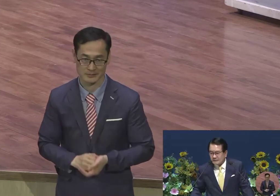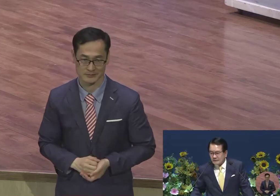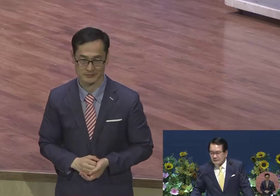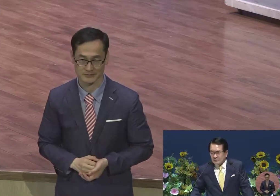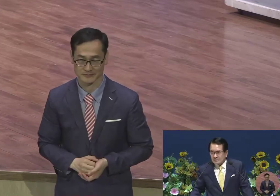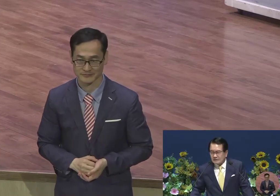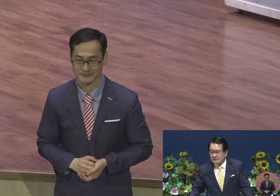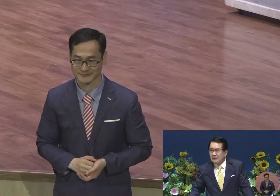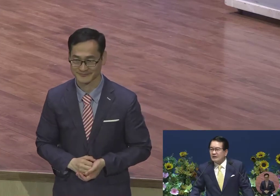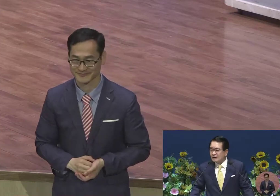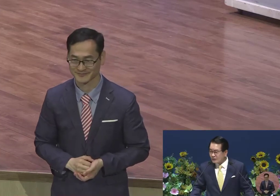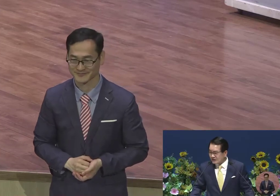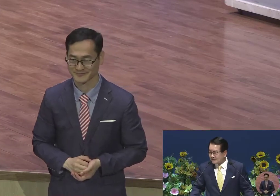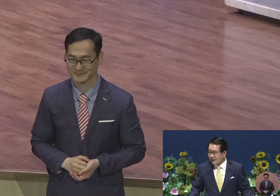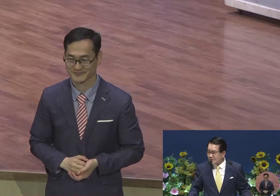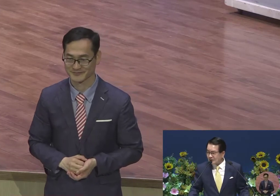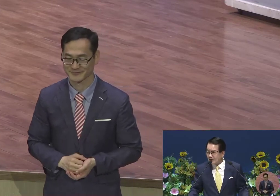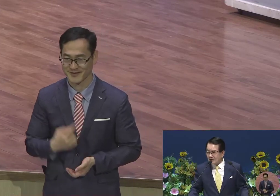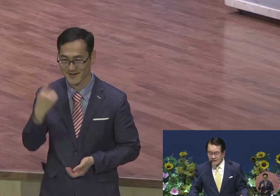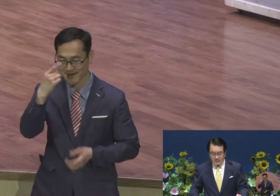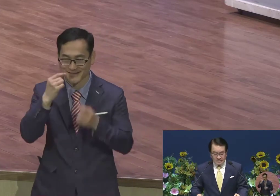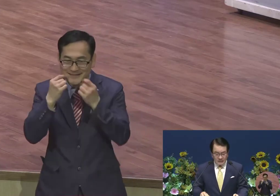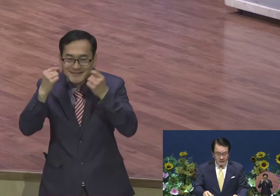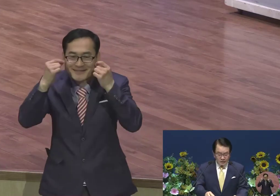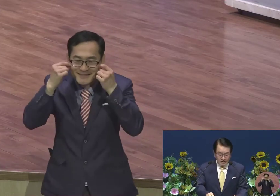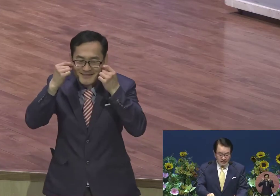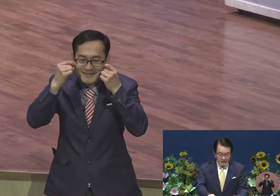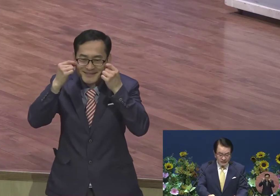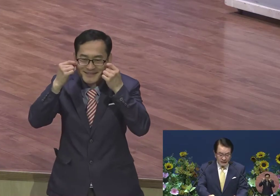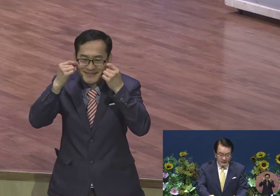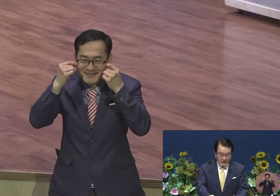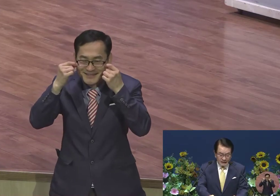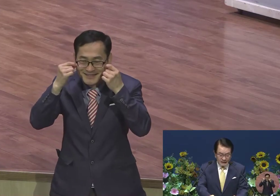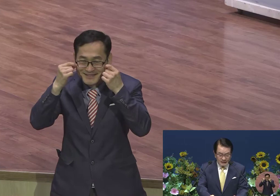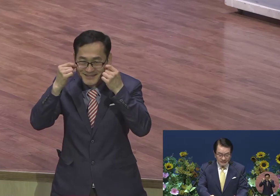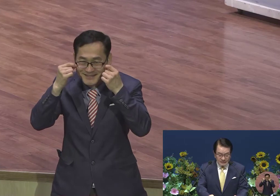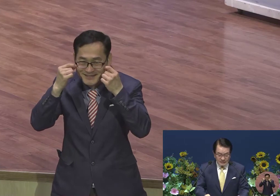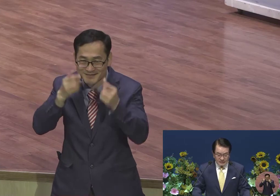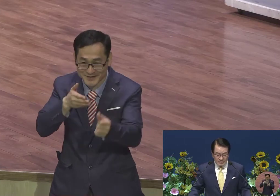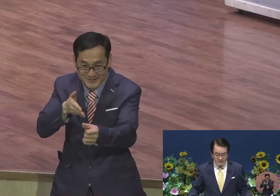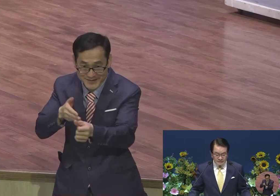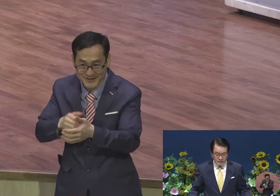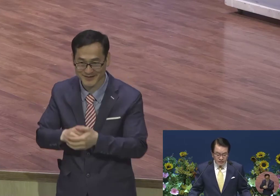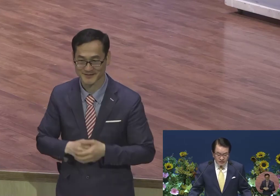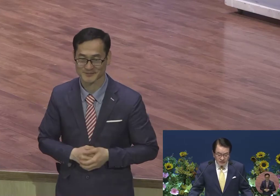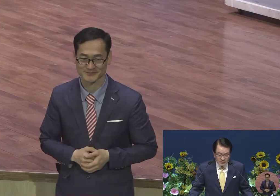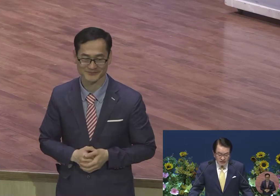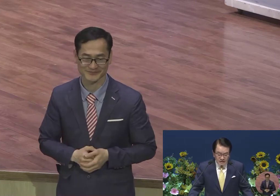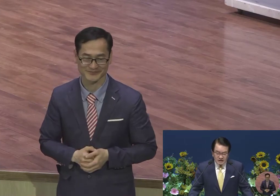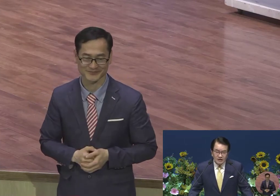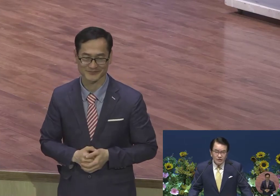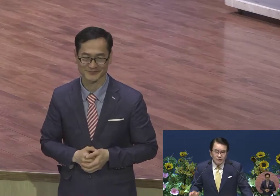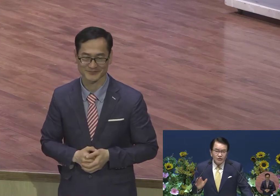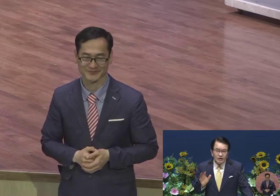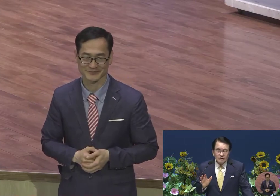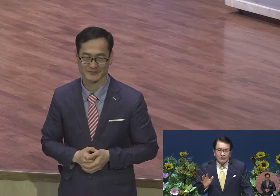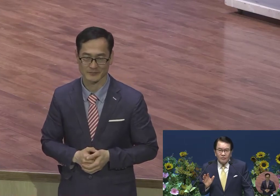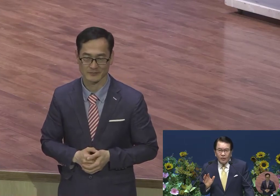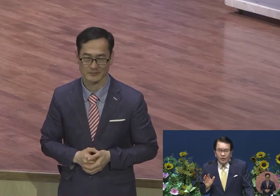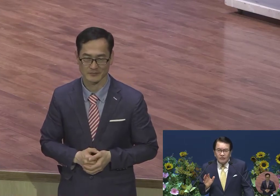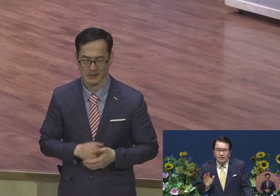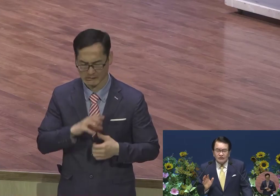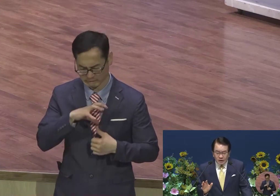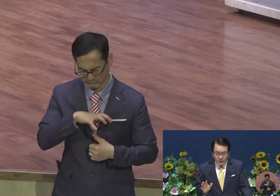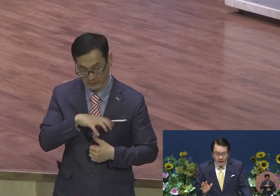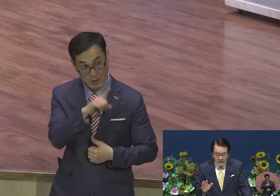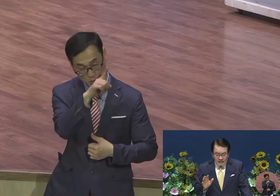마세요 즐거워하시기 바랍니다 즐거워하느니라 우리를 짓누르고 있는